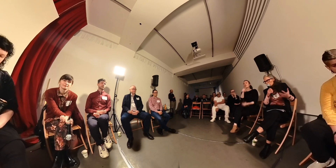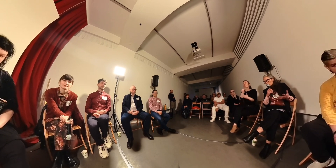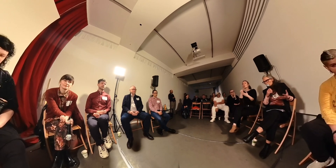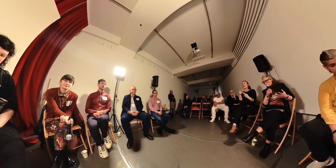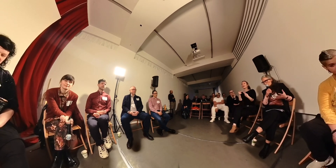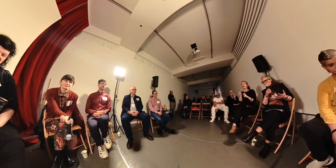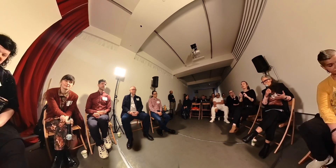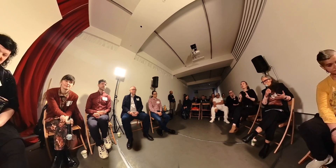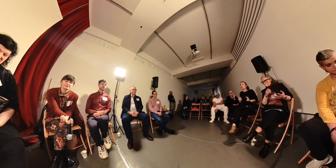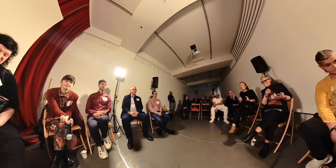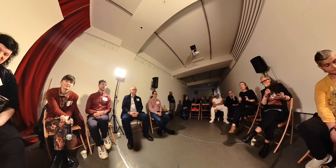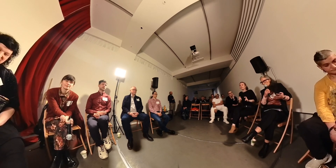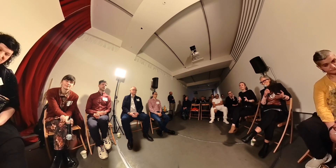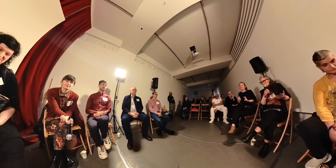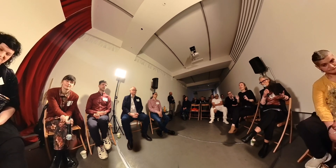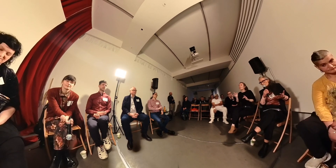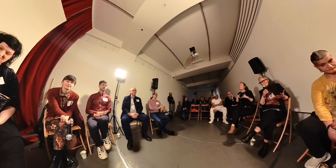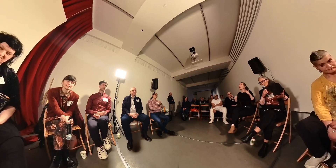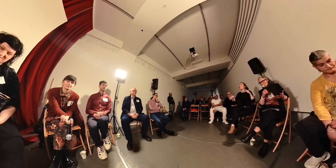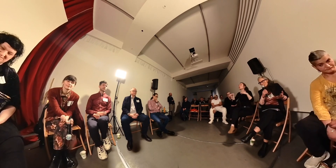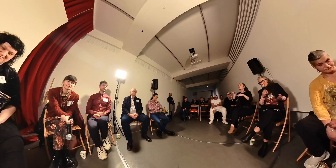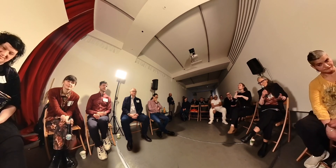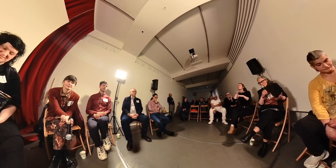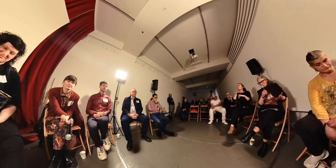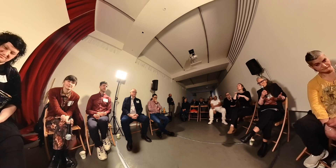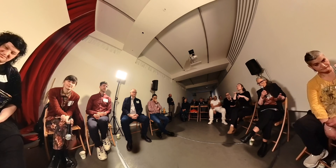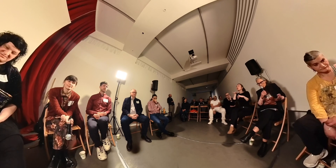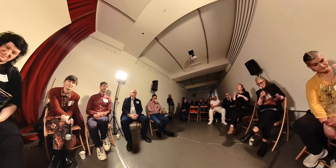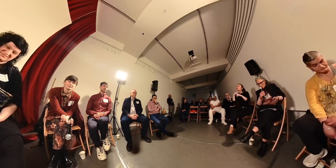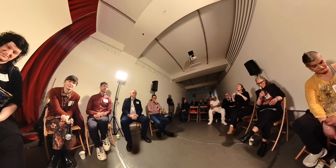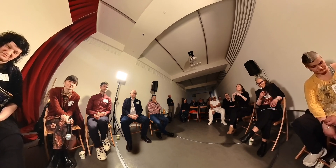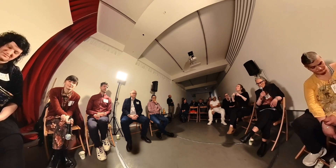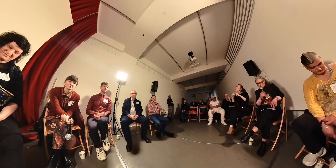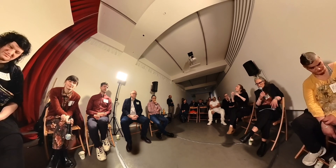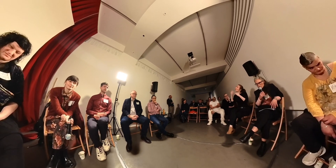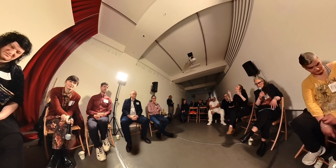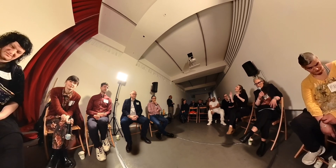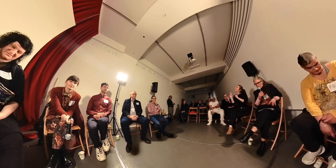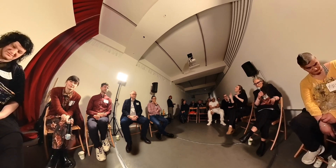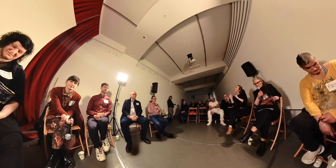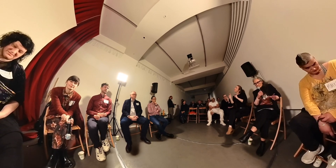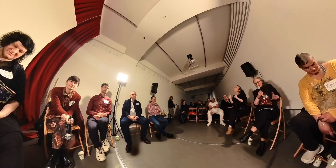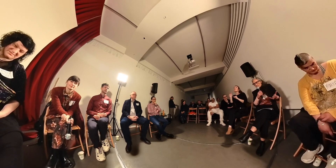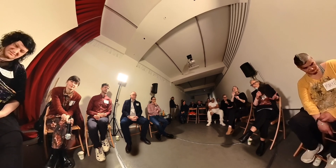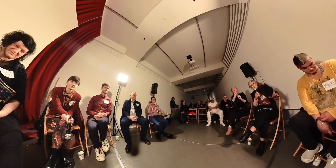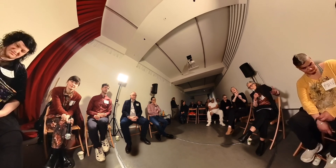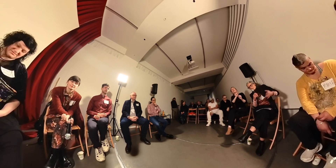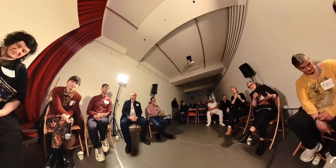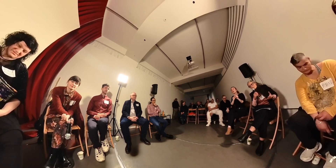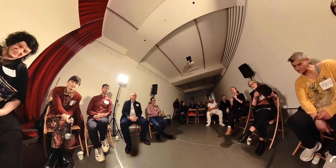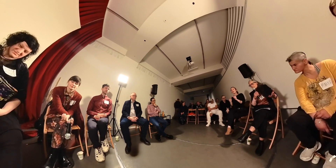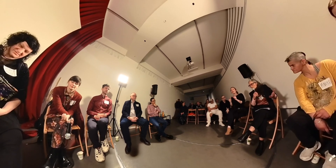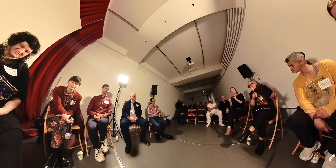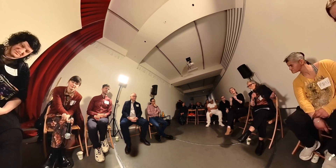s nějakým odkazem, s tím, co ten prostor představuje, nějaký dialog, dejme tomu, by se dalo říci. A vlastně tam je několik